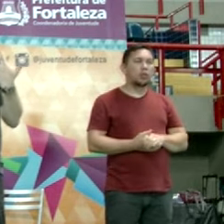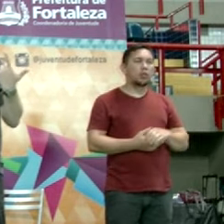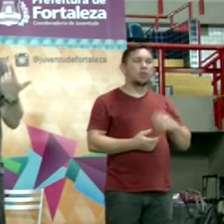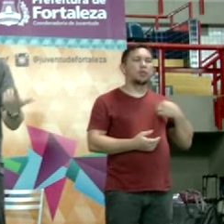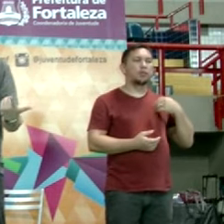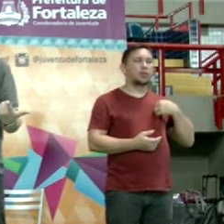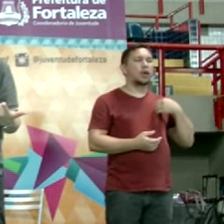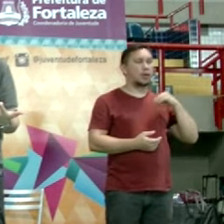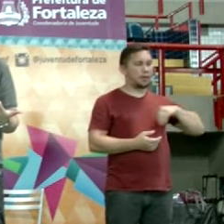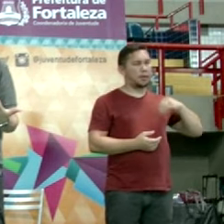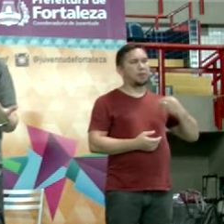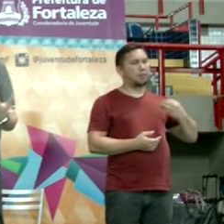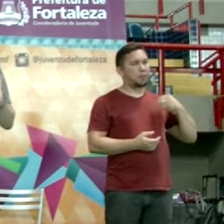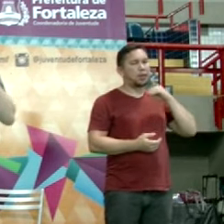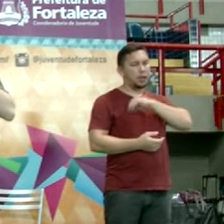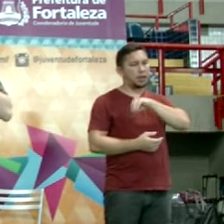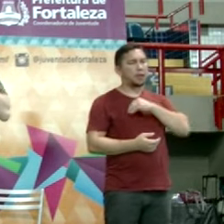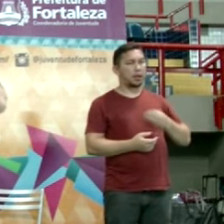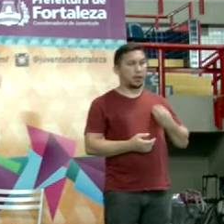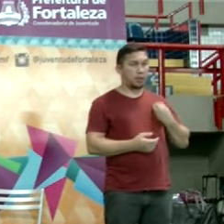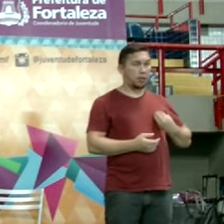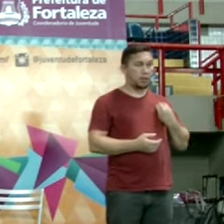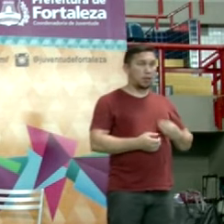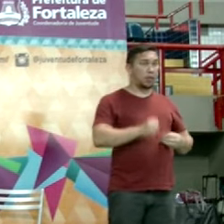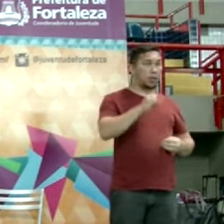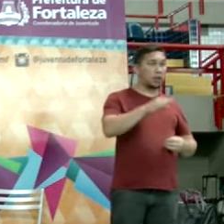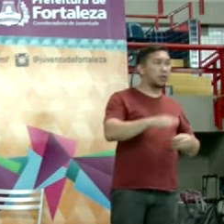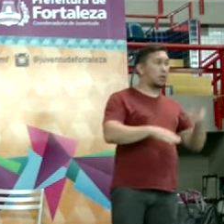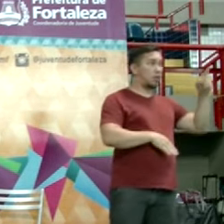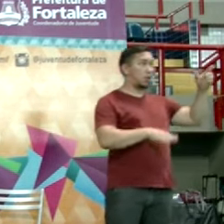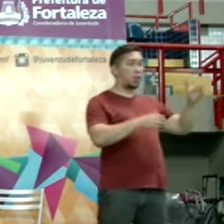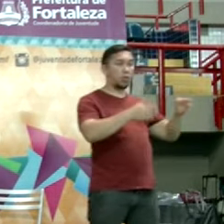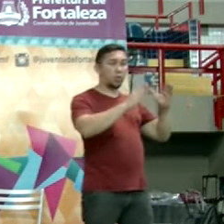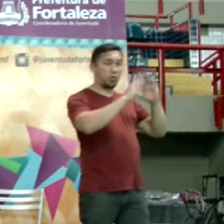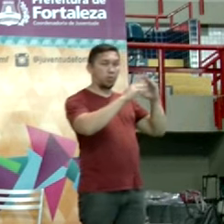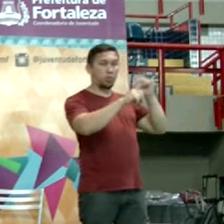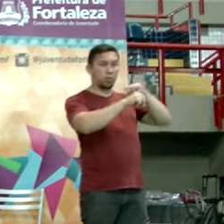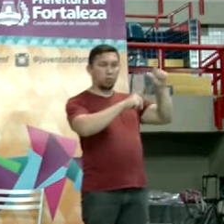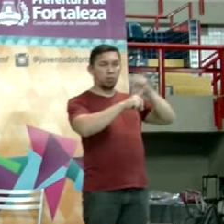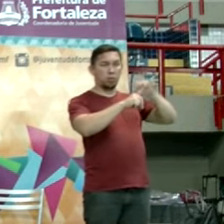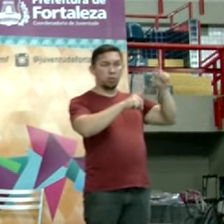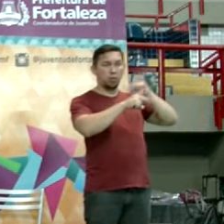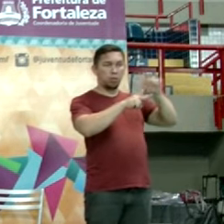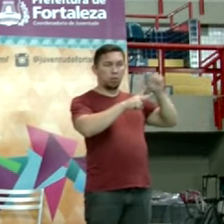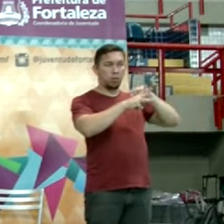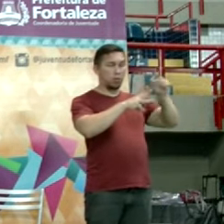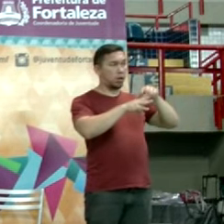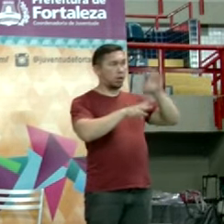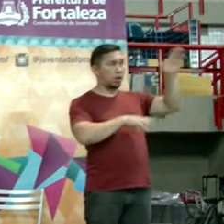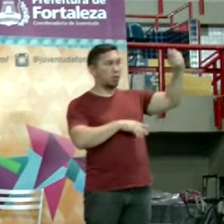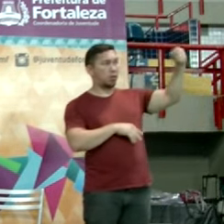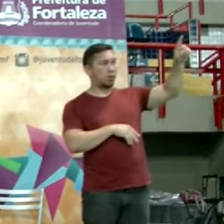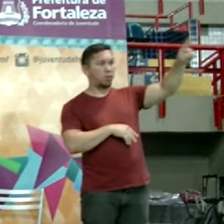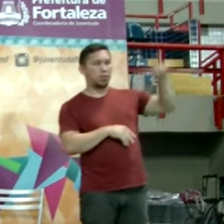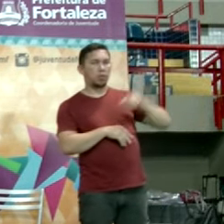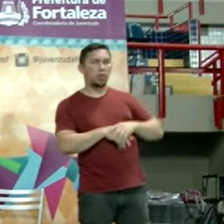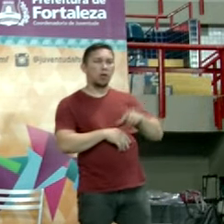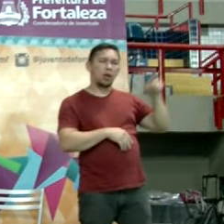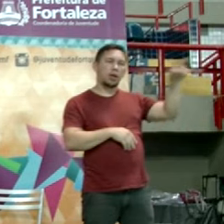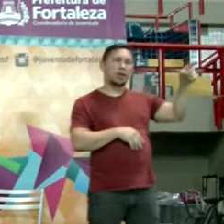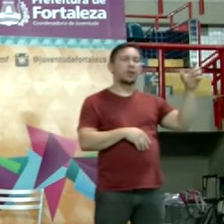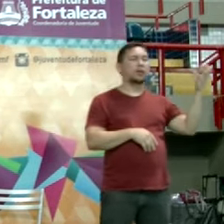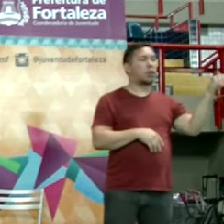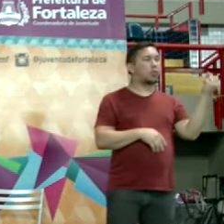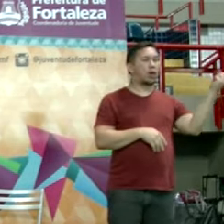é renda ativa. Mas se eu tenho um imóvel alugado e alguém me paga todo mês, eu nem preciso ir lá, isso é uma renda